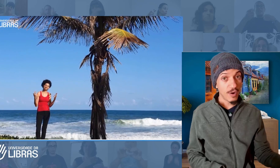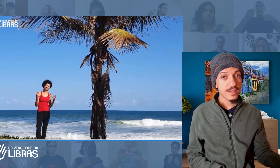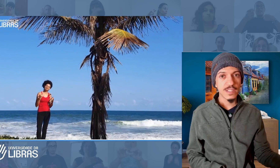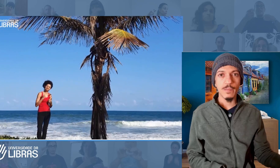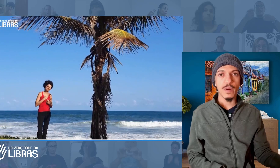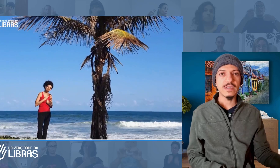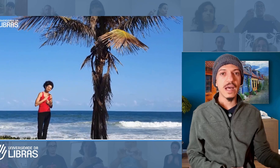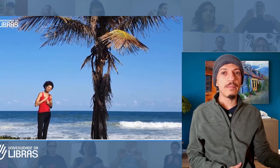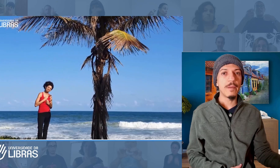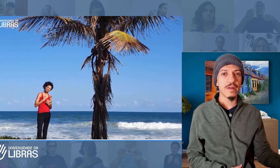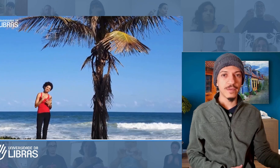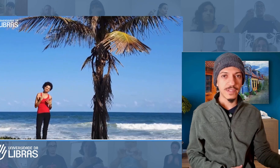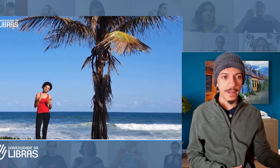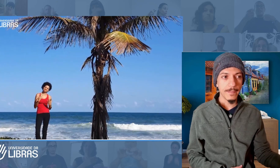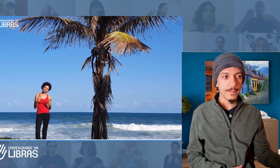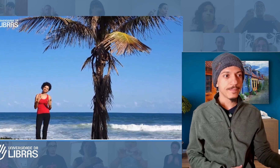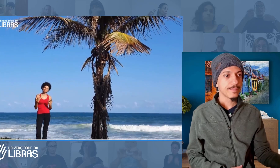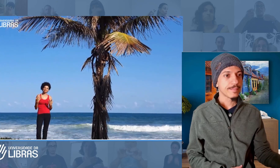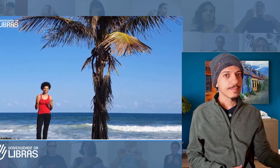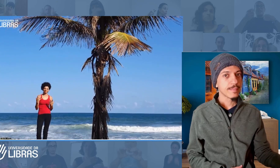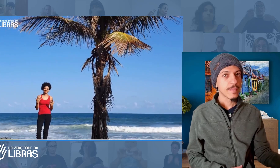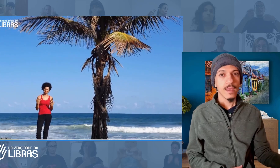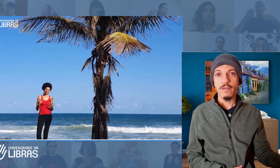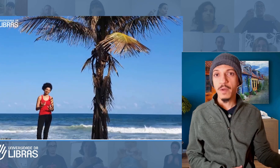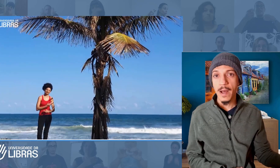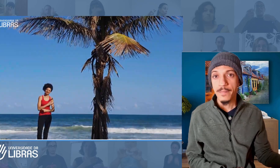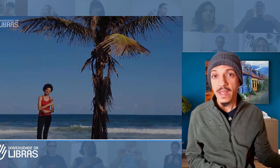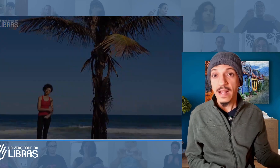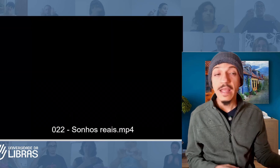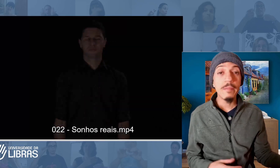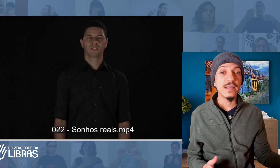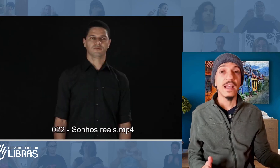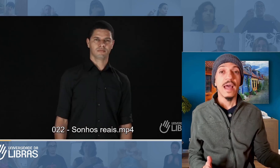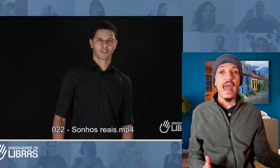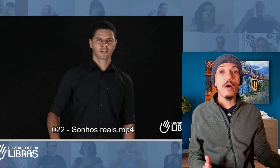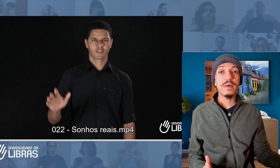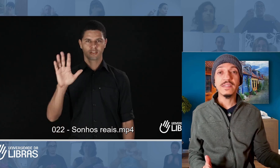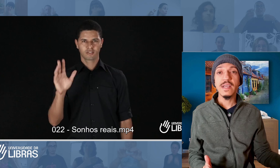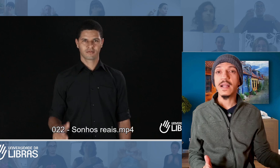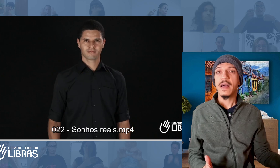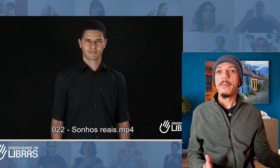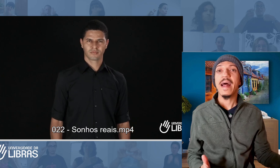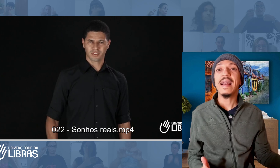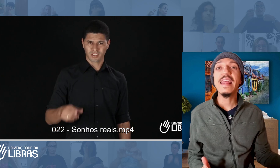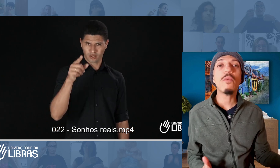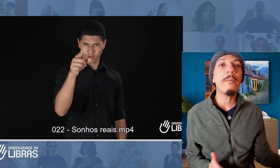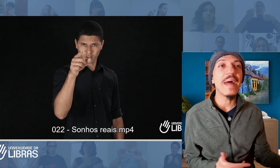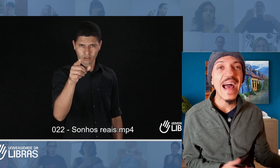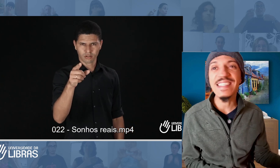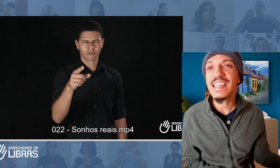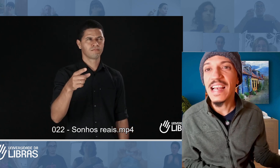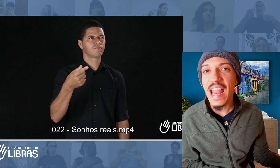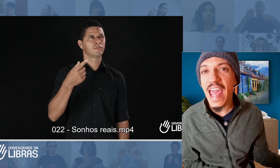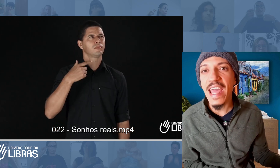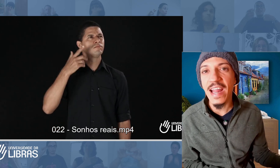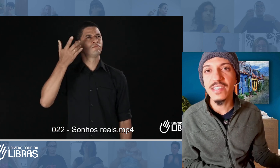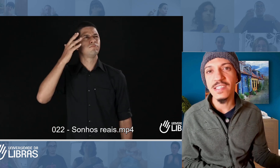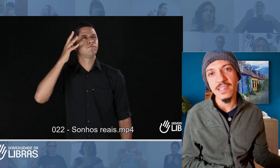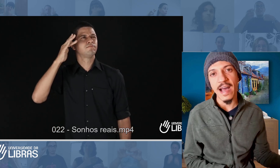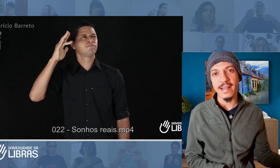que podem se abrir para você. Vamos lá. Libras é uma sigla para a língua brasileira de sinais. É uma